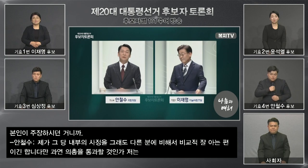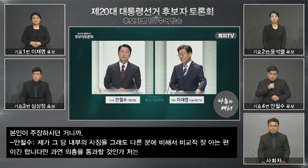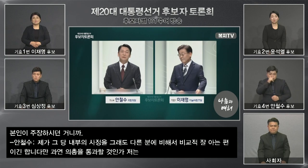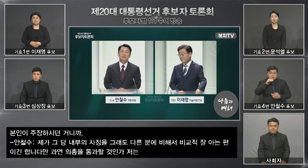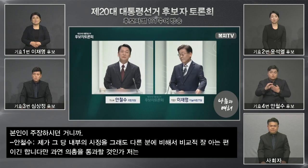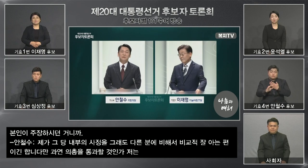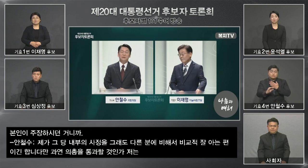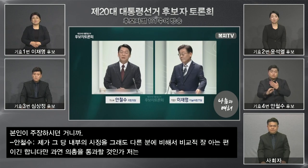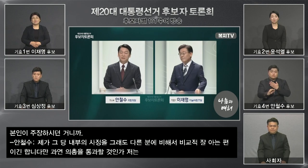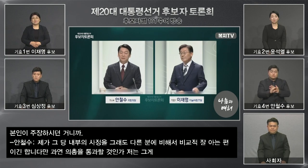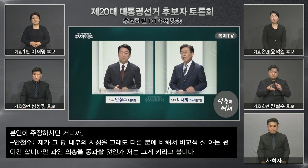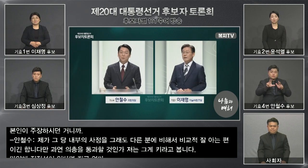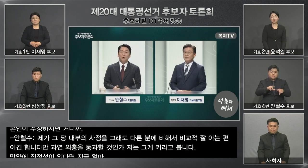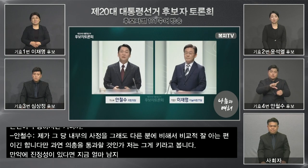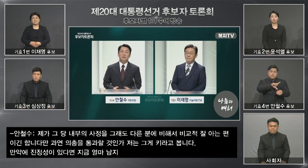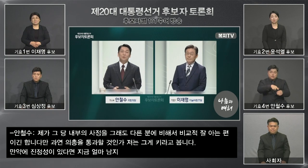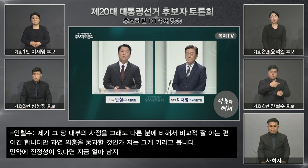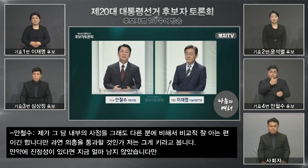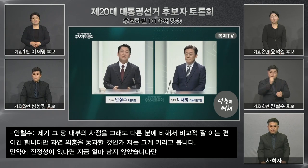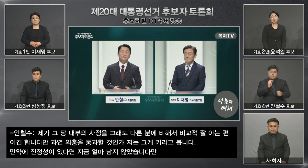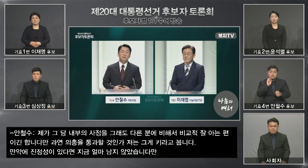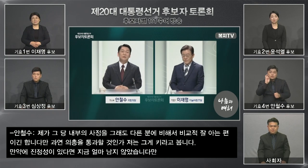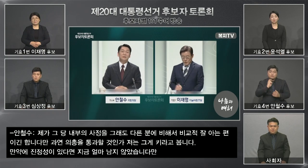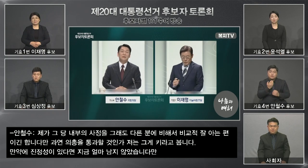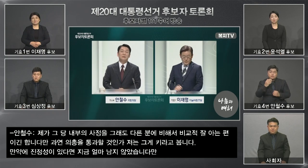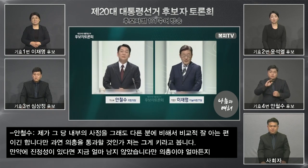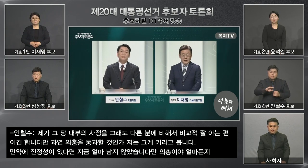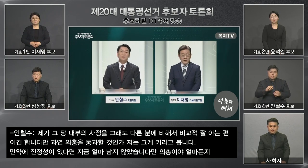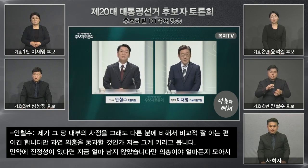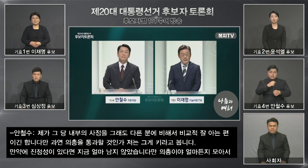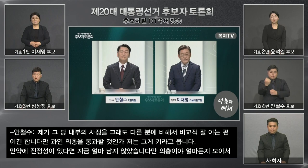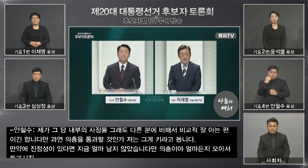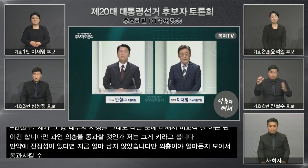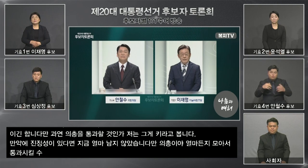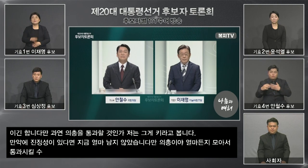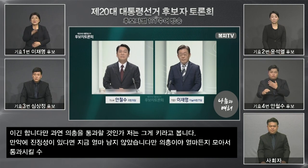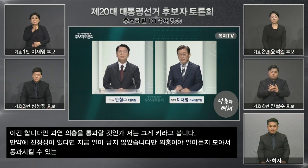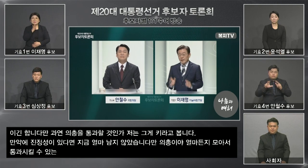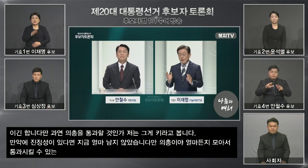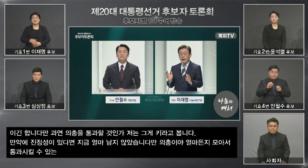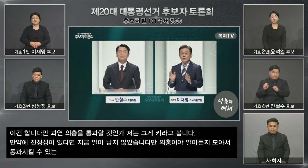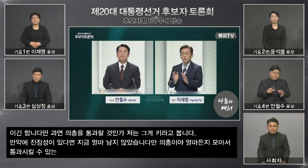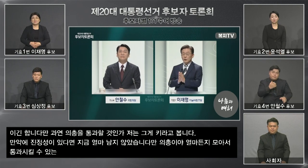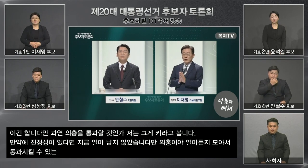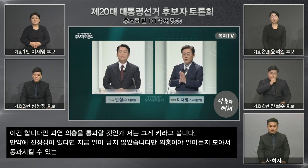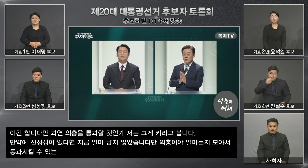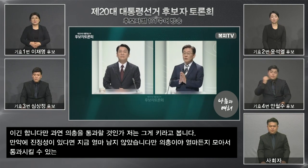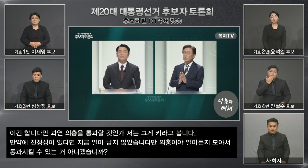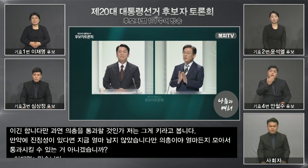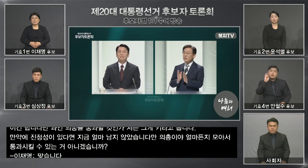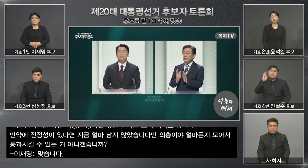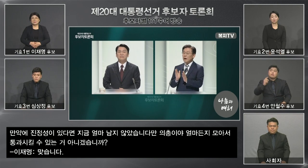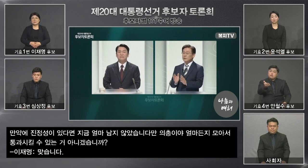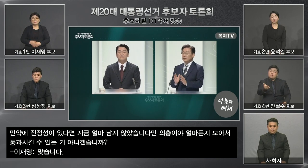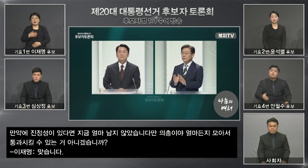의총이 언제든지 이렇게 모아서 통과시킬 수 있는 것 아니겠습니까? 제가 당론으로